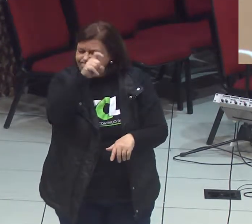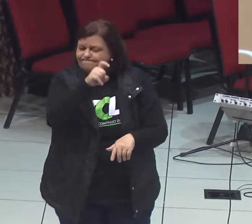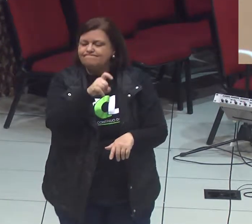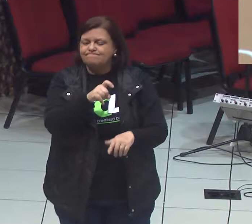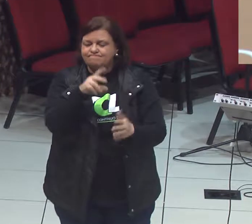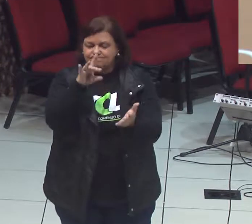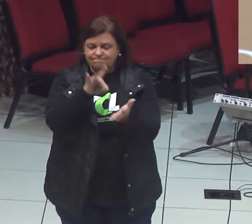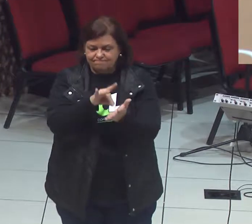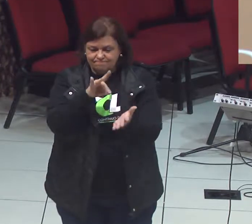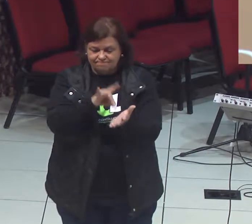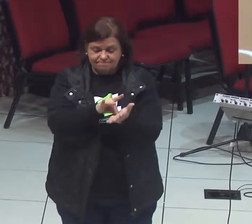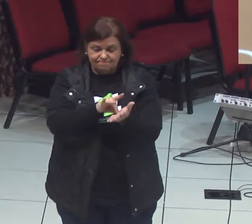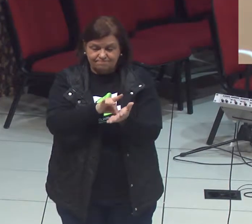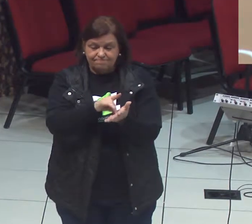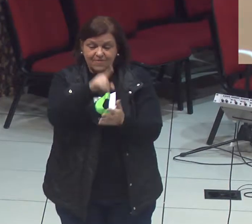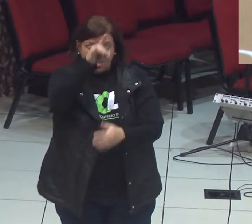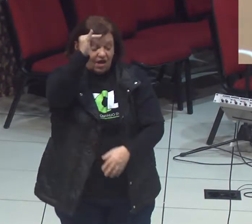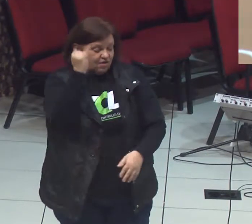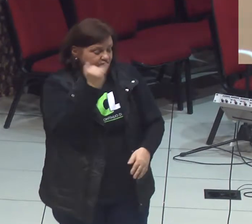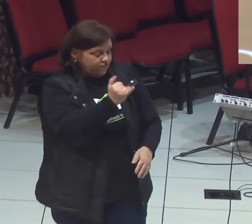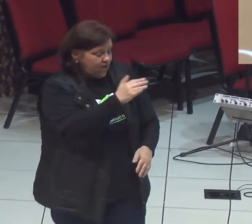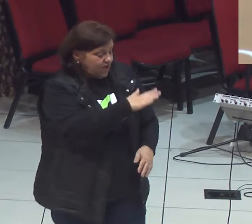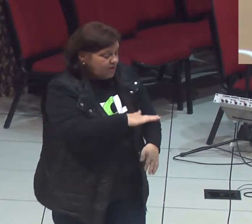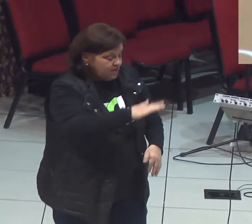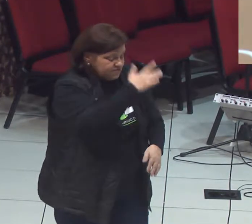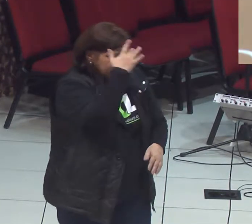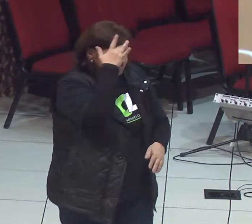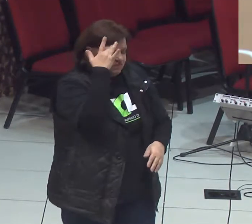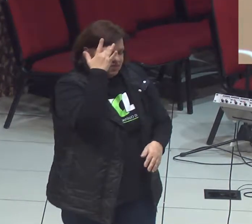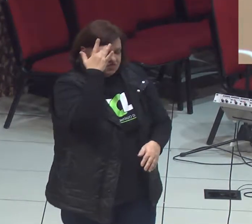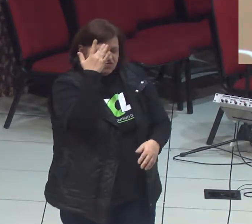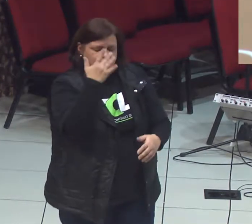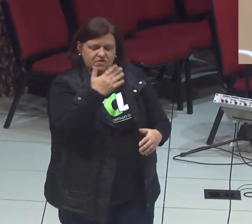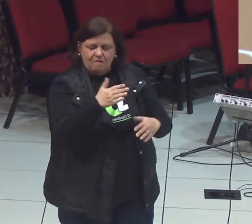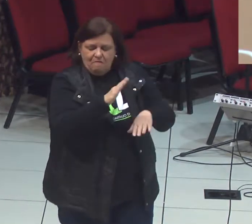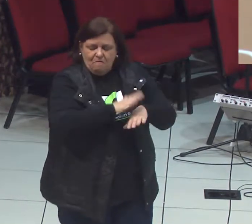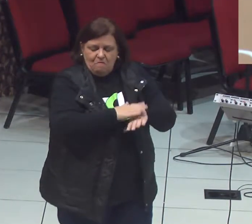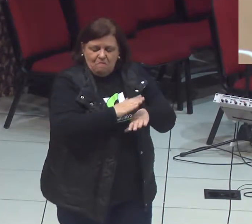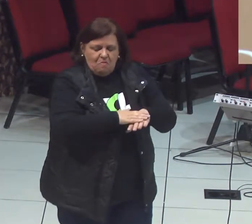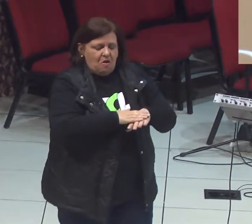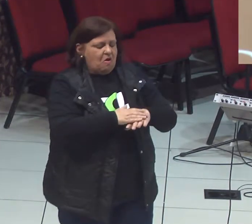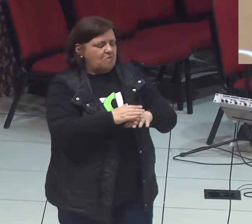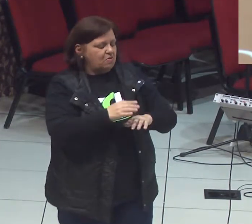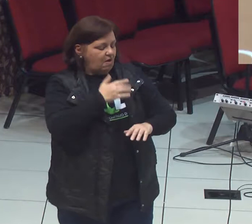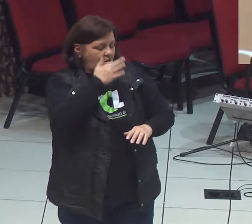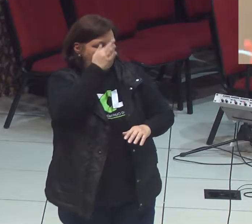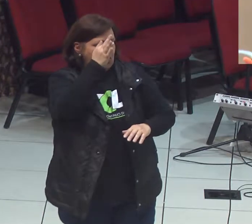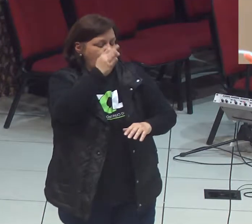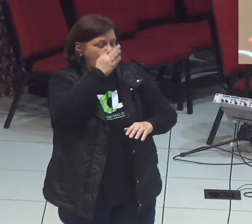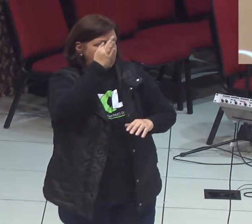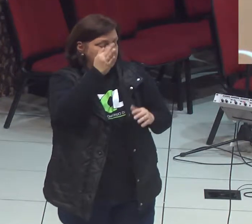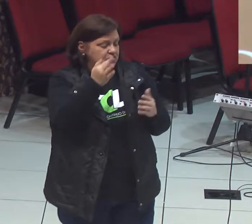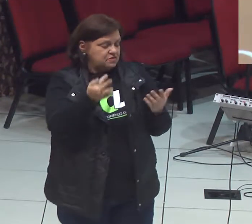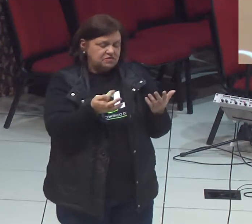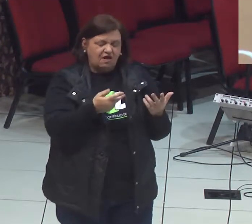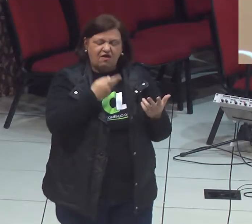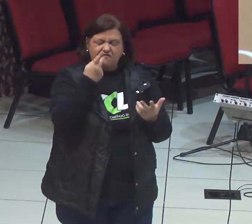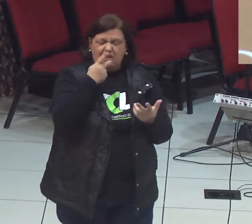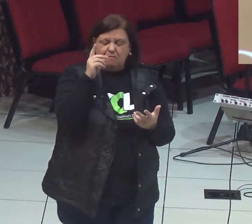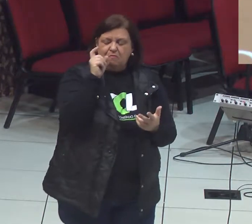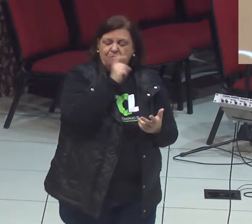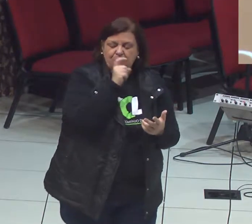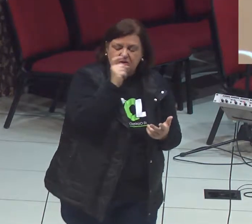Timóteo. Os homens serão egoístas, avarentos, presunçosos, arrogantes,